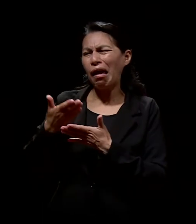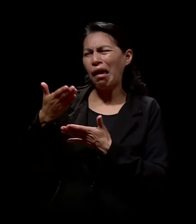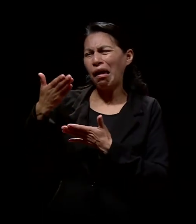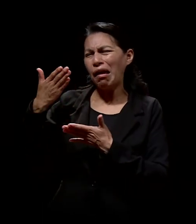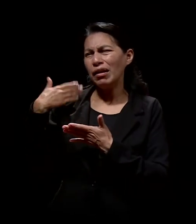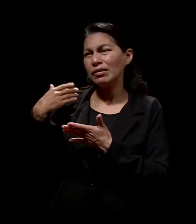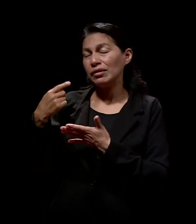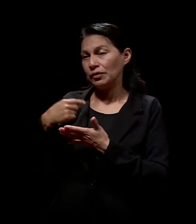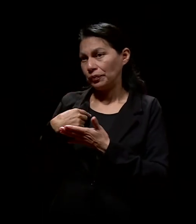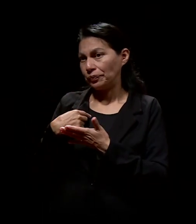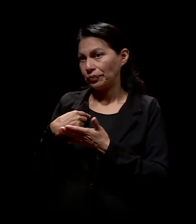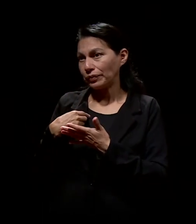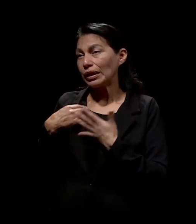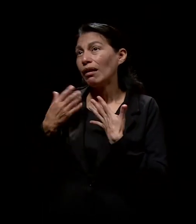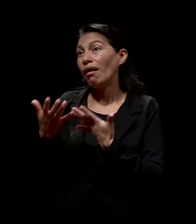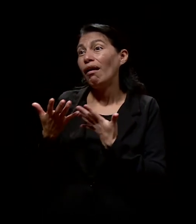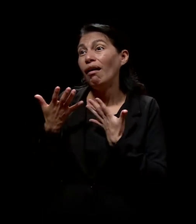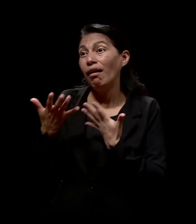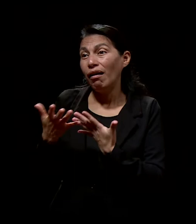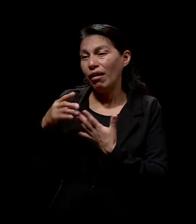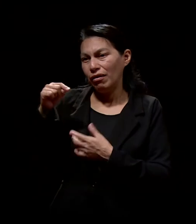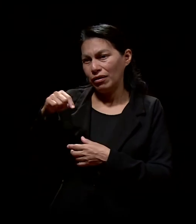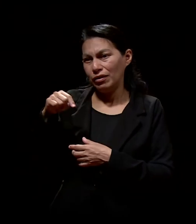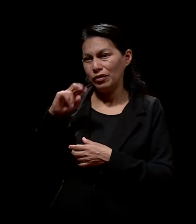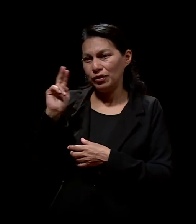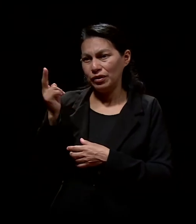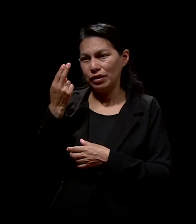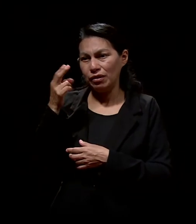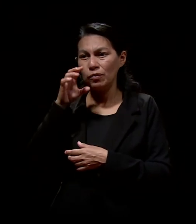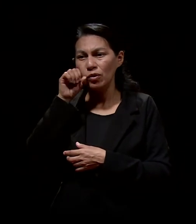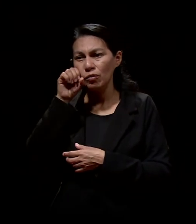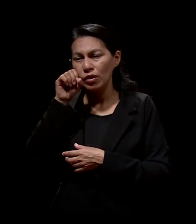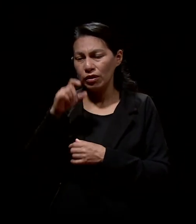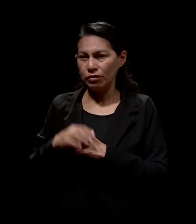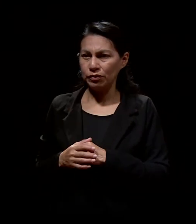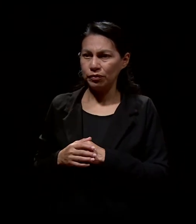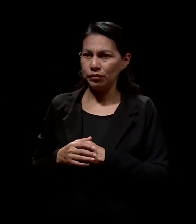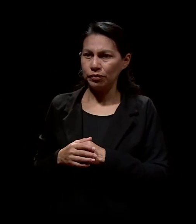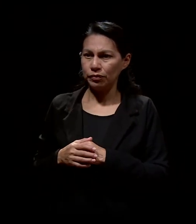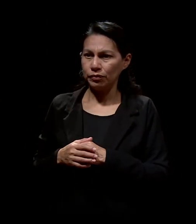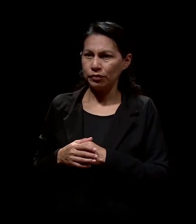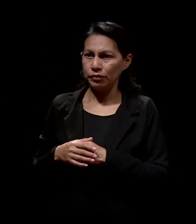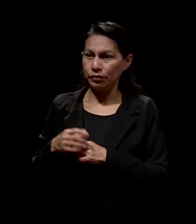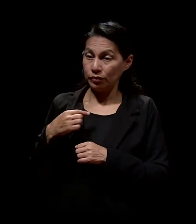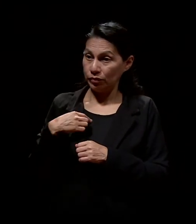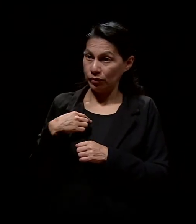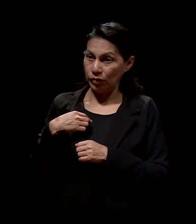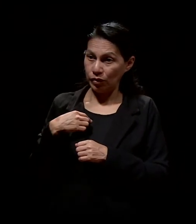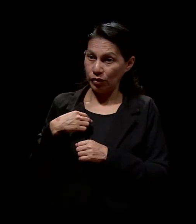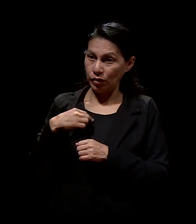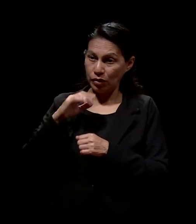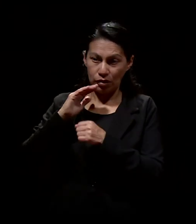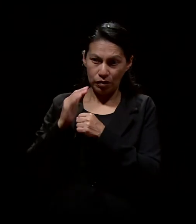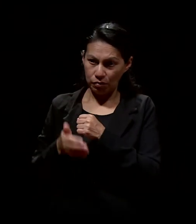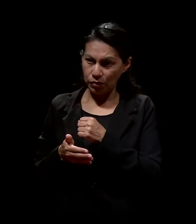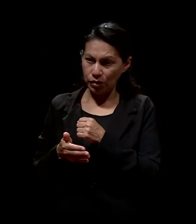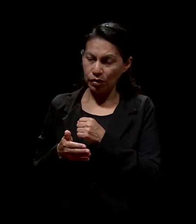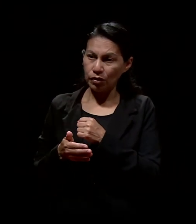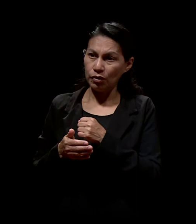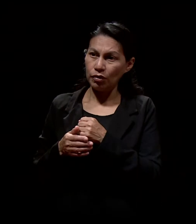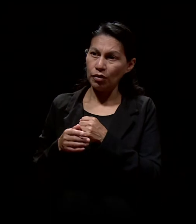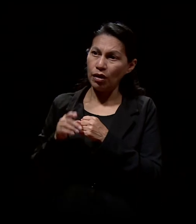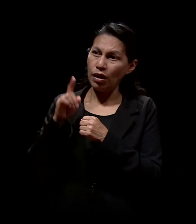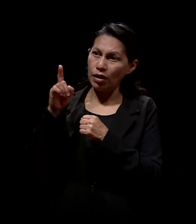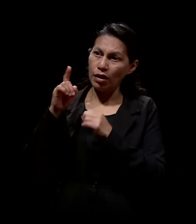Universidad de Montemorelos. Anteriormente yo anhelaba estar aquí en la Universidad de Montemorelos. Cuando yo termino la universidad